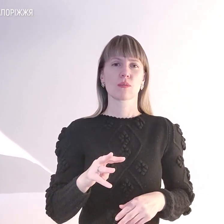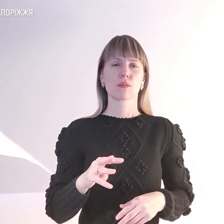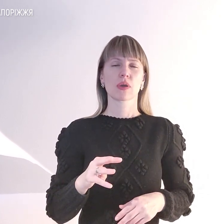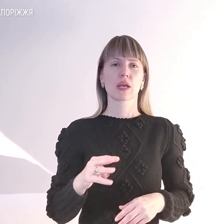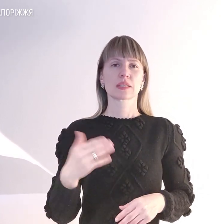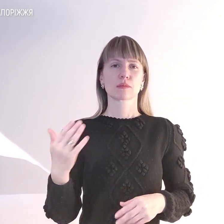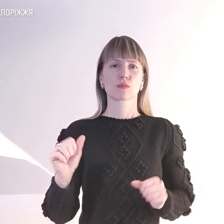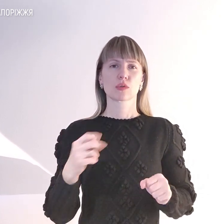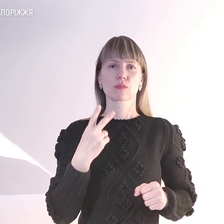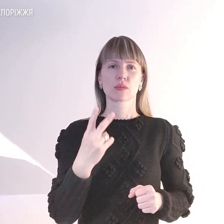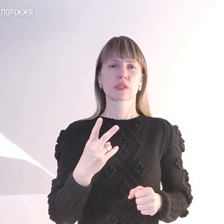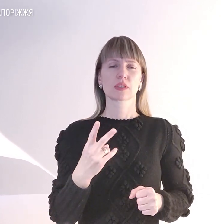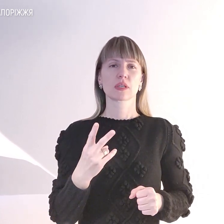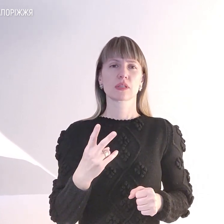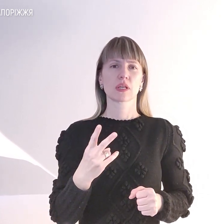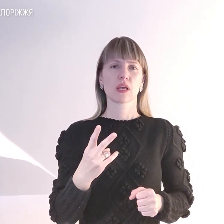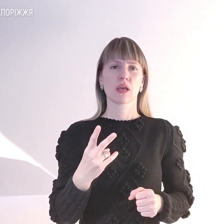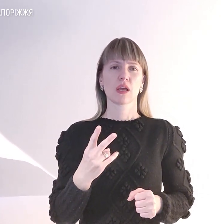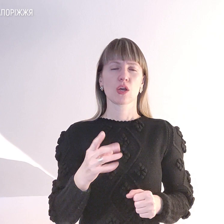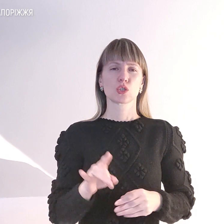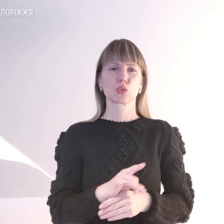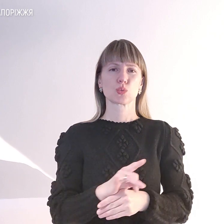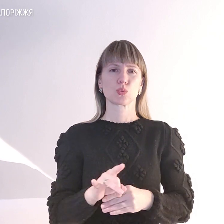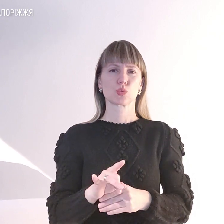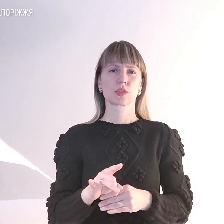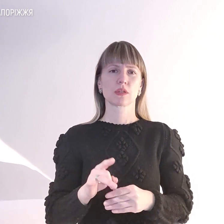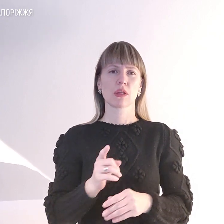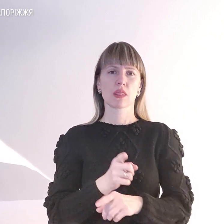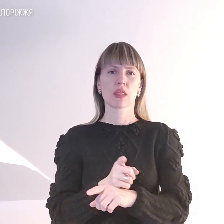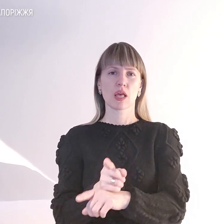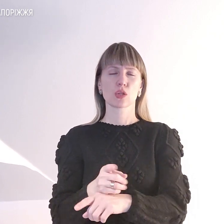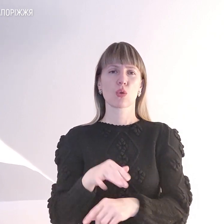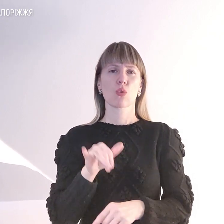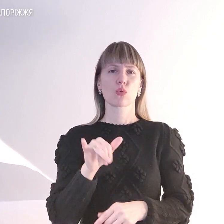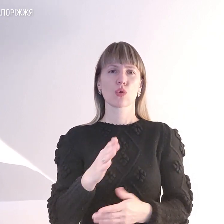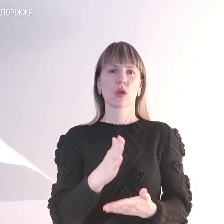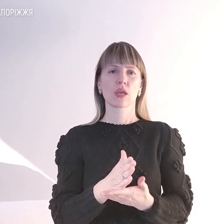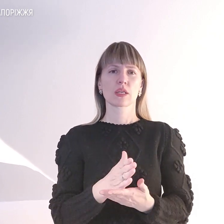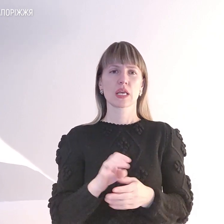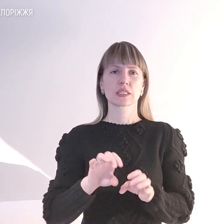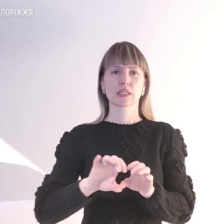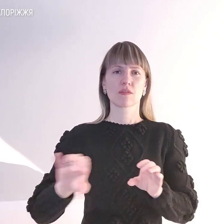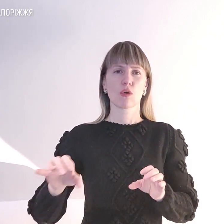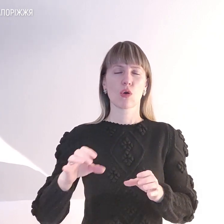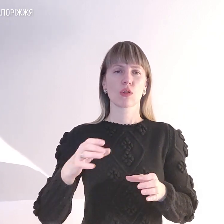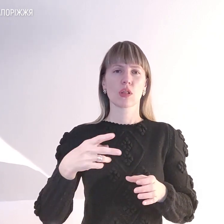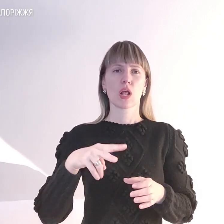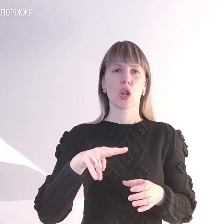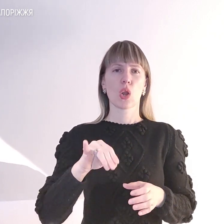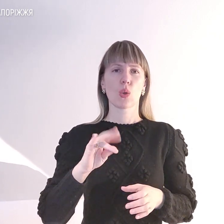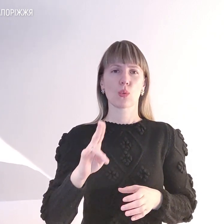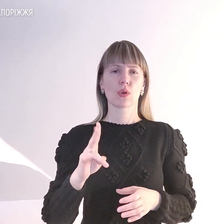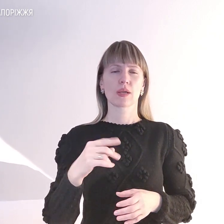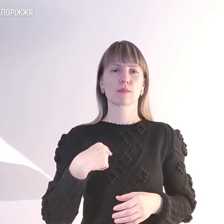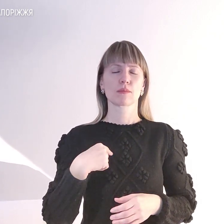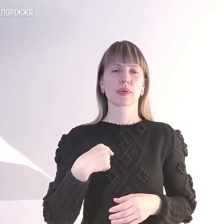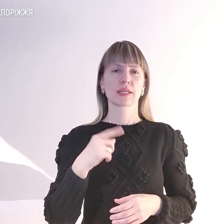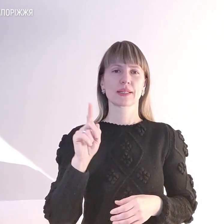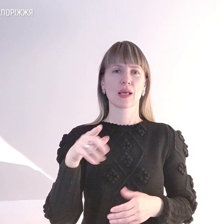бачити імітацію взагалі танка. У нього є ствол, є люк. Ми самі